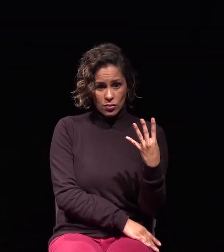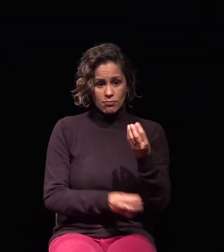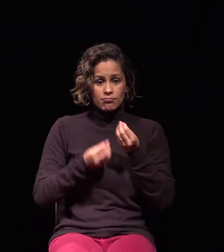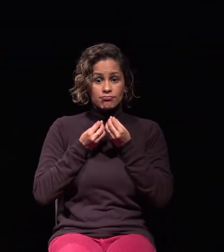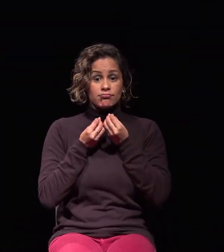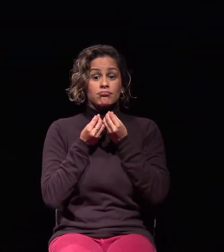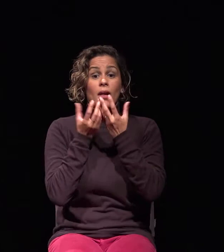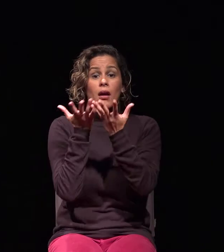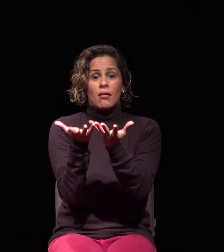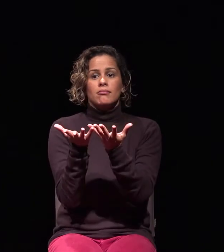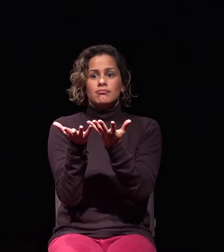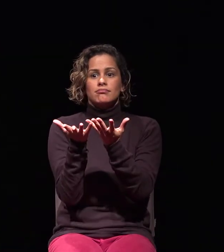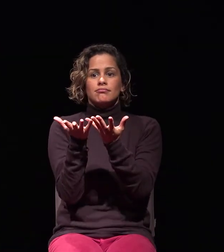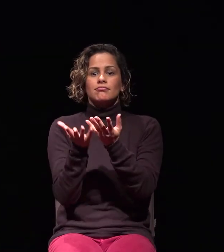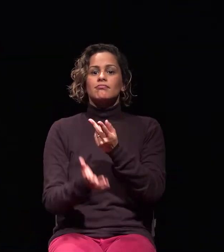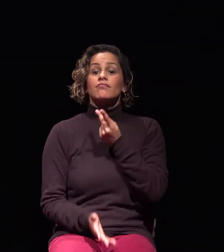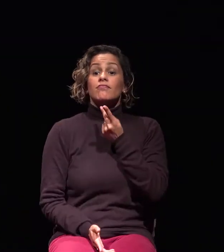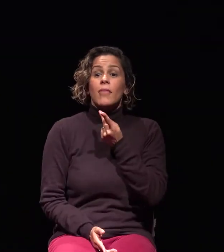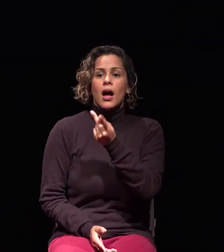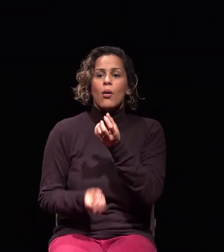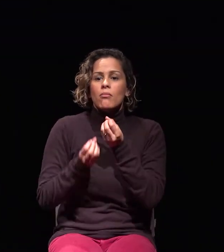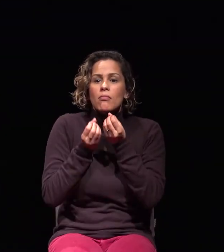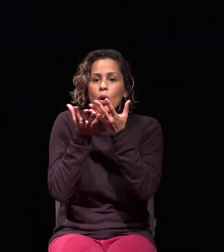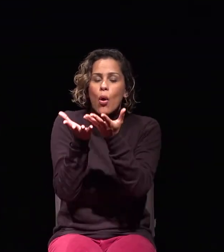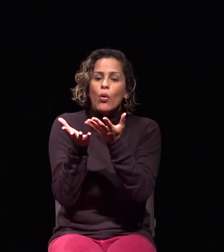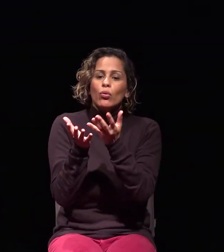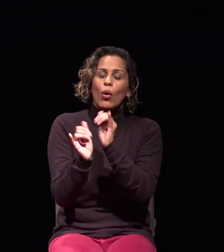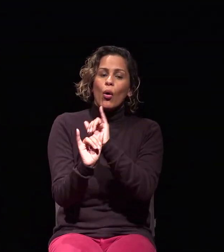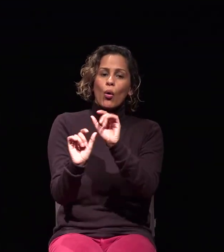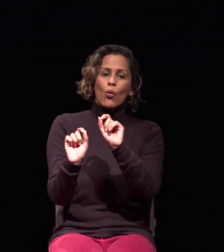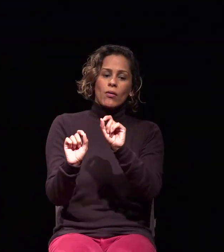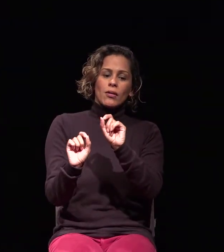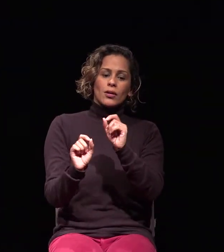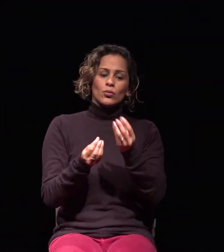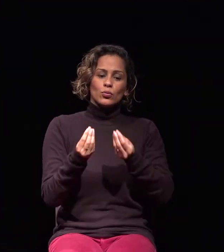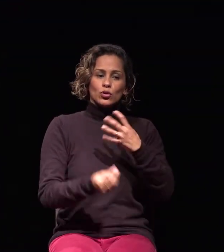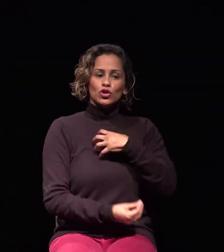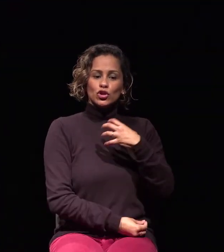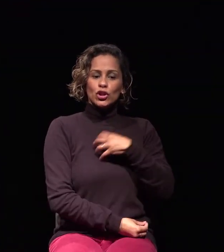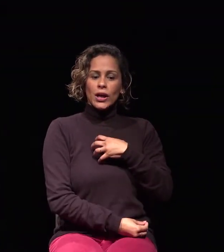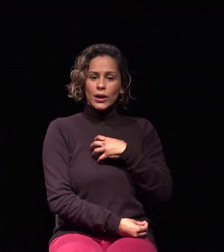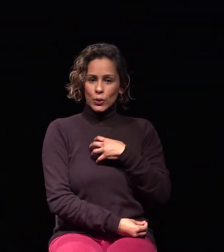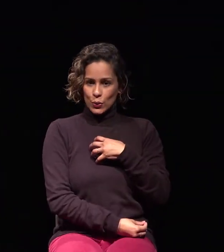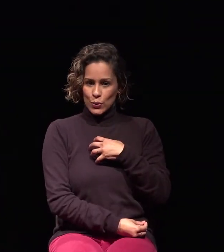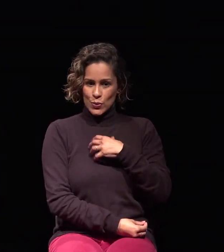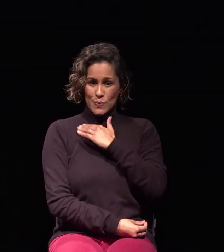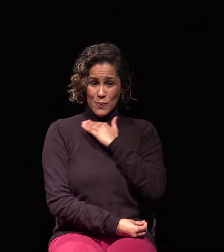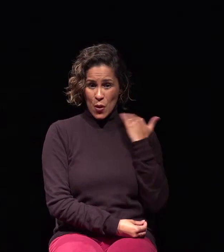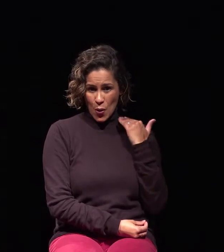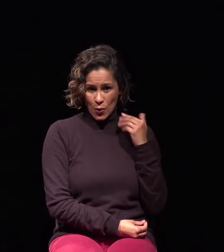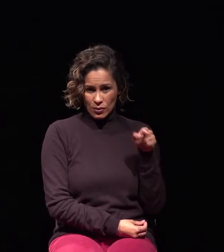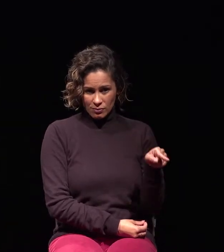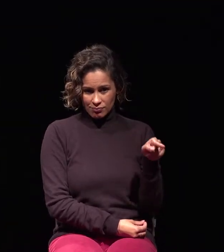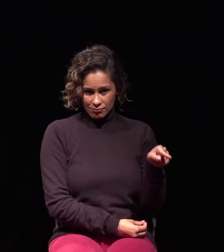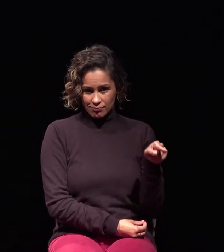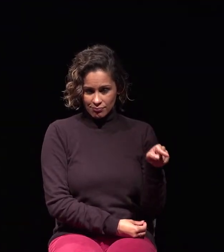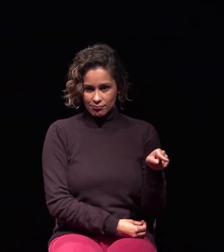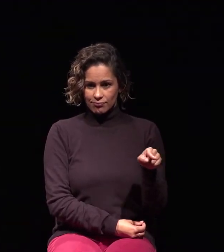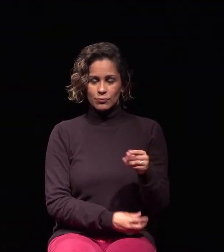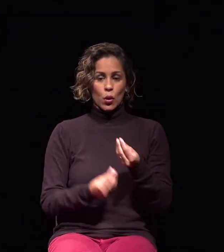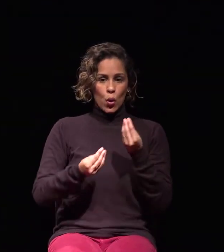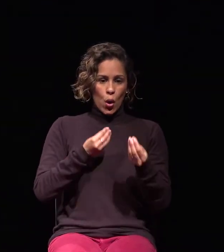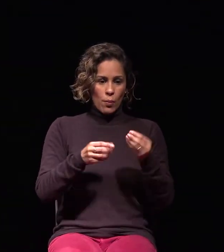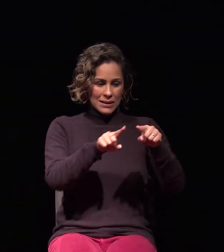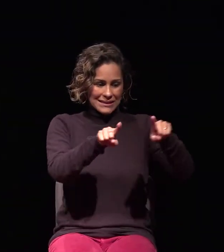Essa torturadora contou como é que foi a morte dela. A morte dela foi o seguinte, ela está dentro da cela,